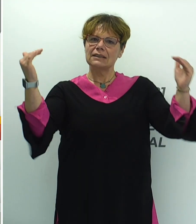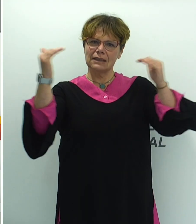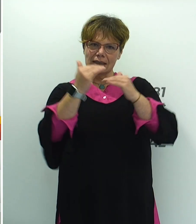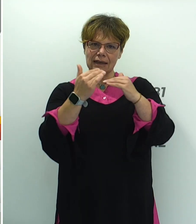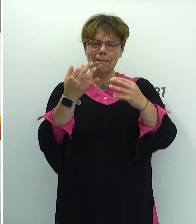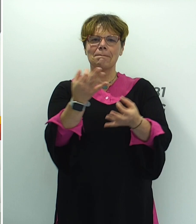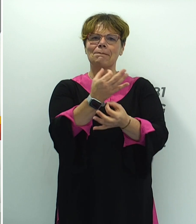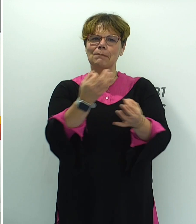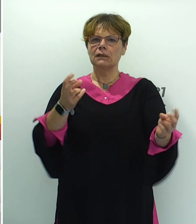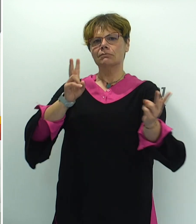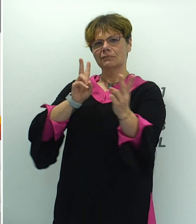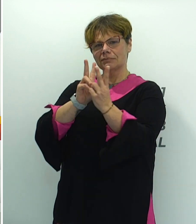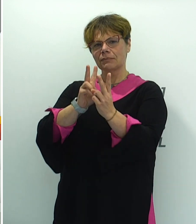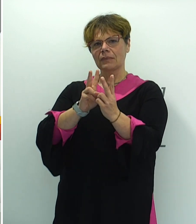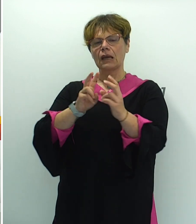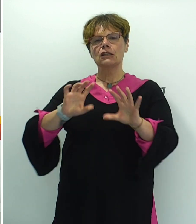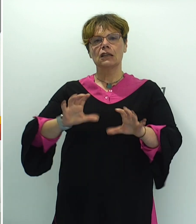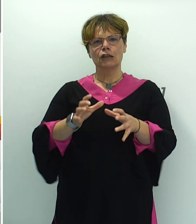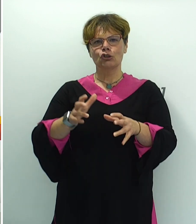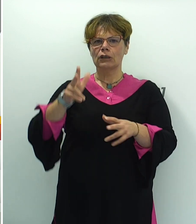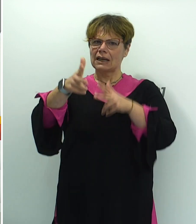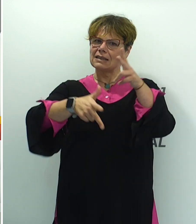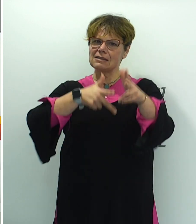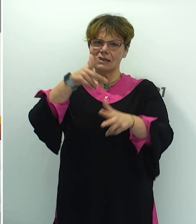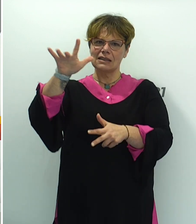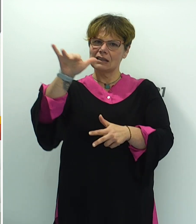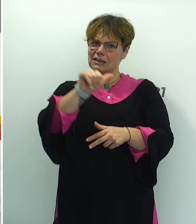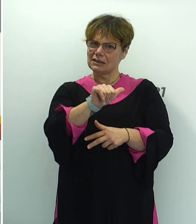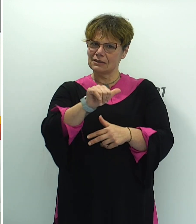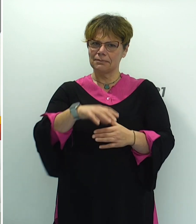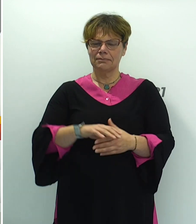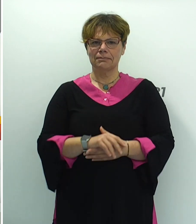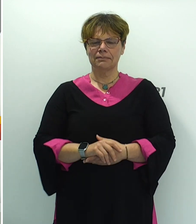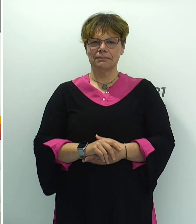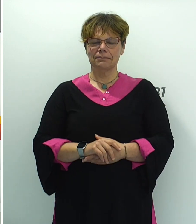Buonasera e ben ritrovati con il telegiornale nella lingua dei segni. Maltempo